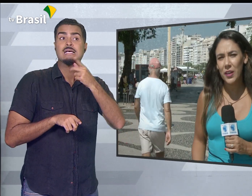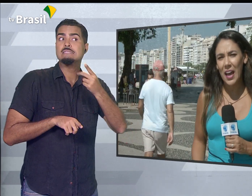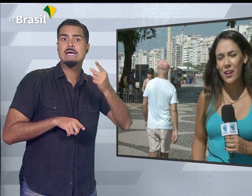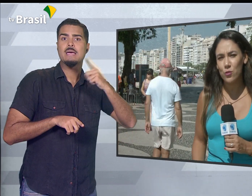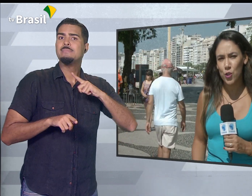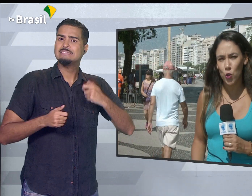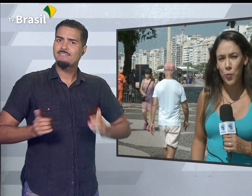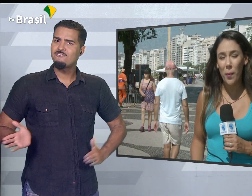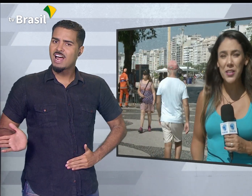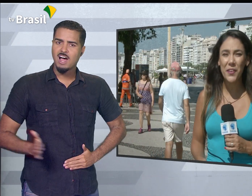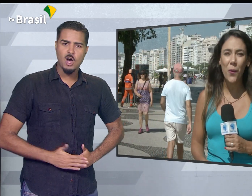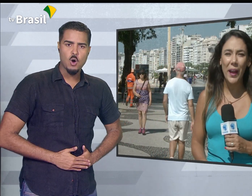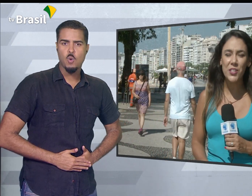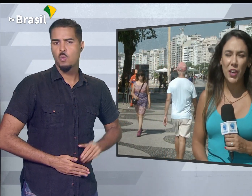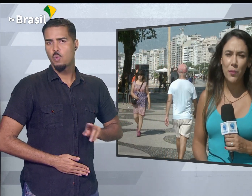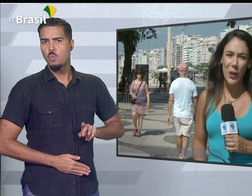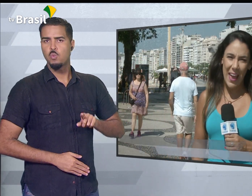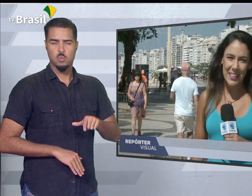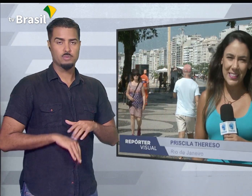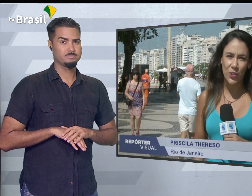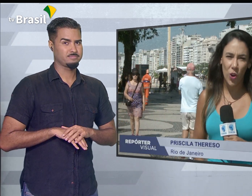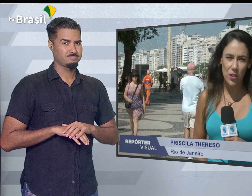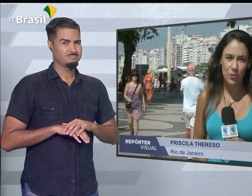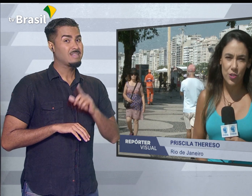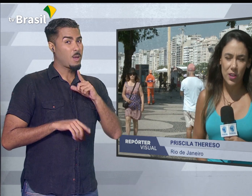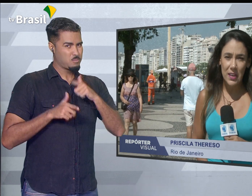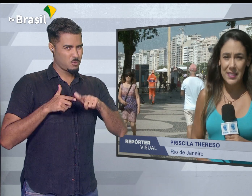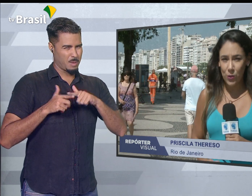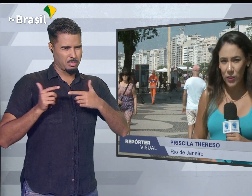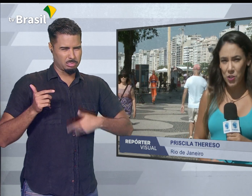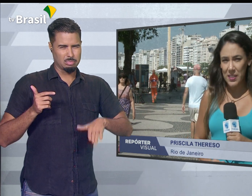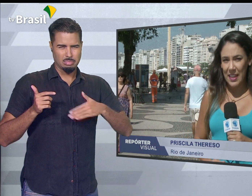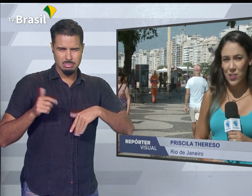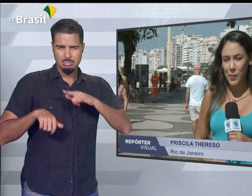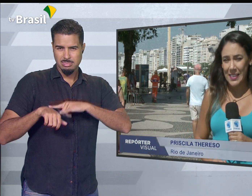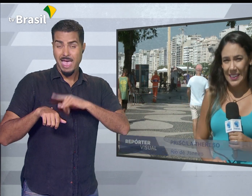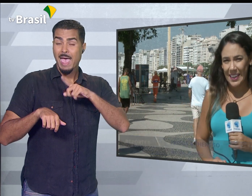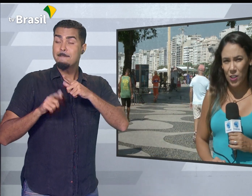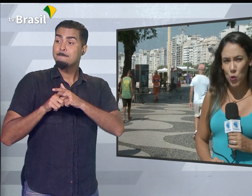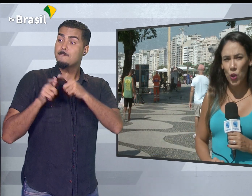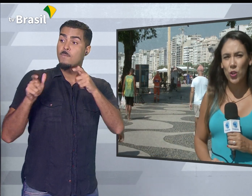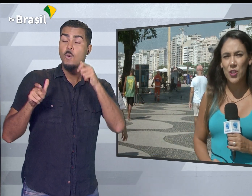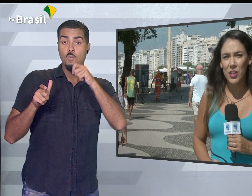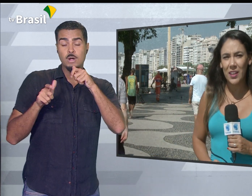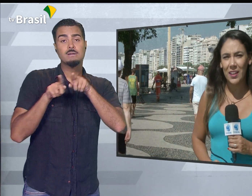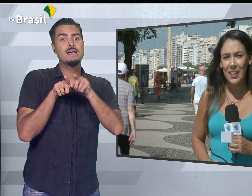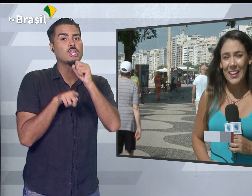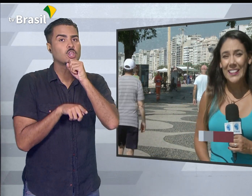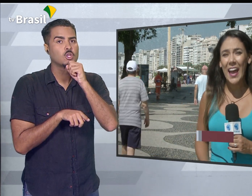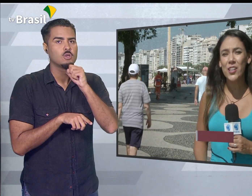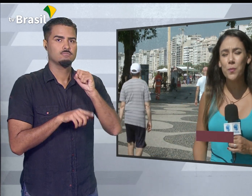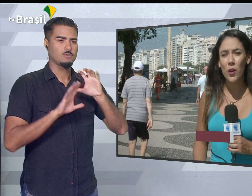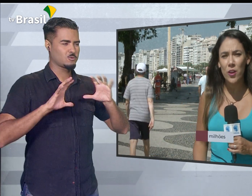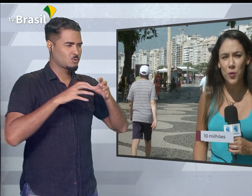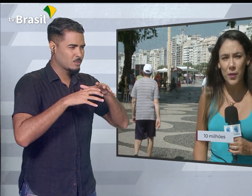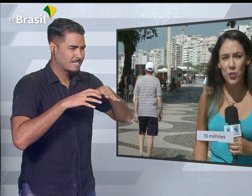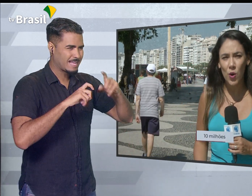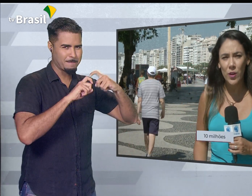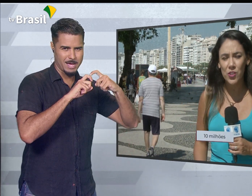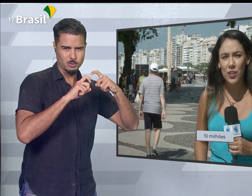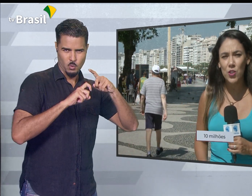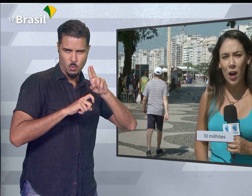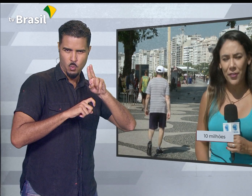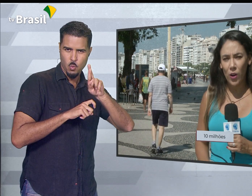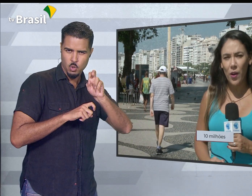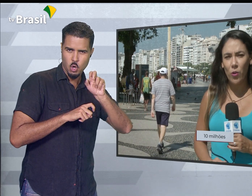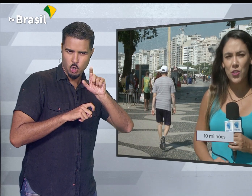incontinência urinária é um distúrbio mais frequente em mulheres e idosos. Segundo a Sociedade Brasileira de Urologia, 10 milhões de